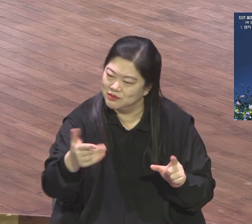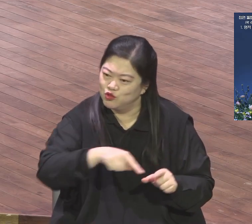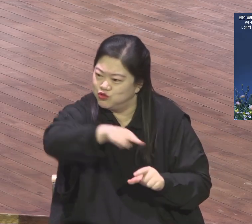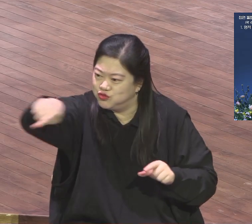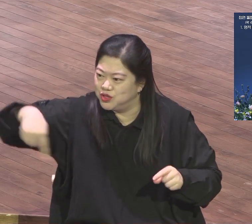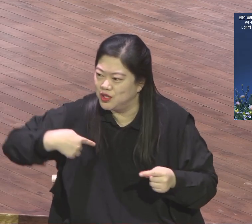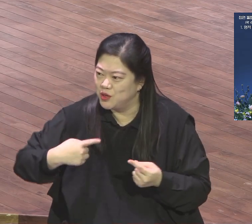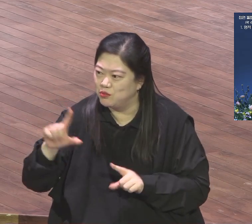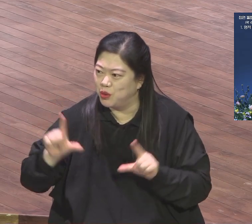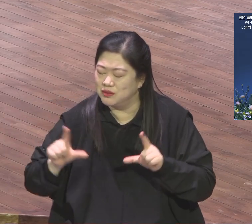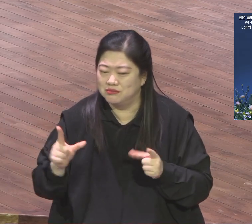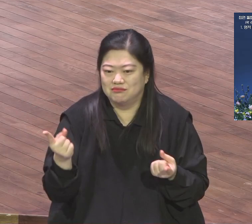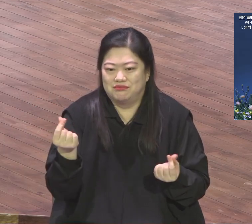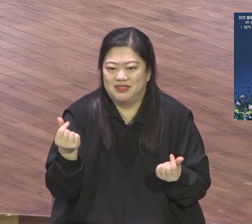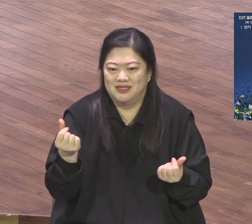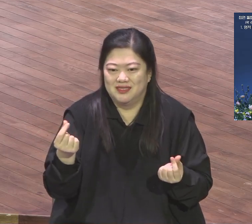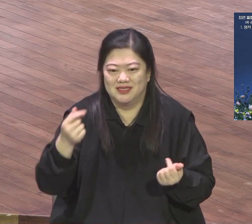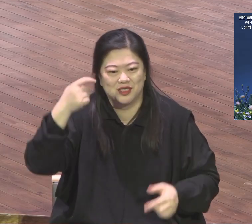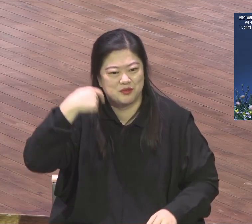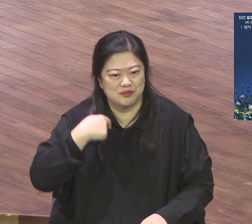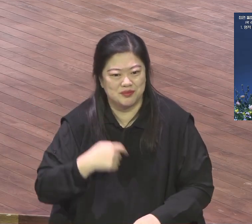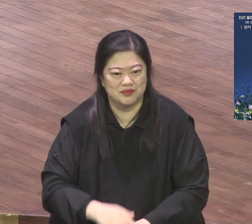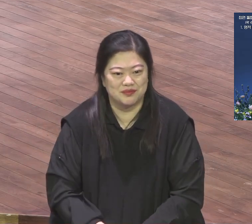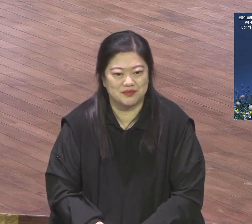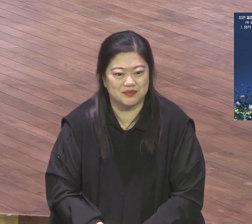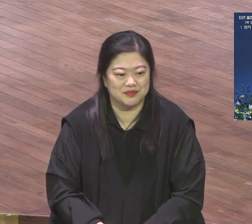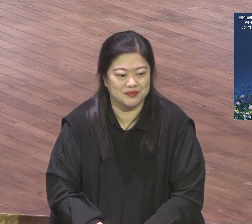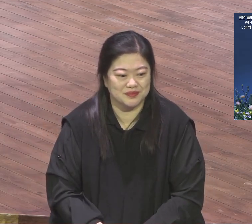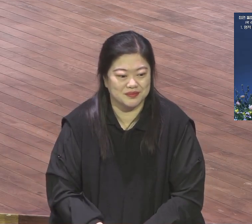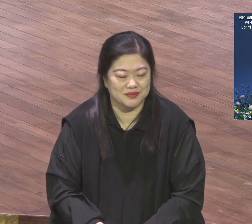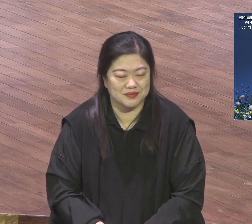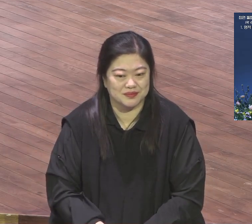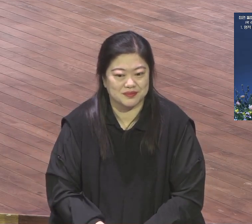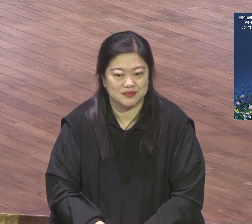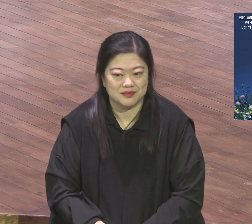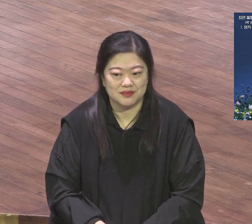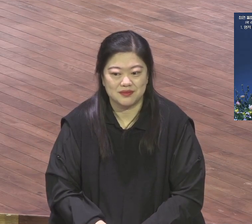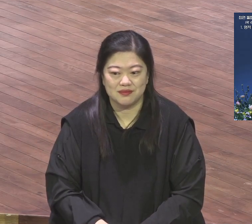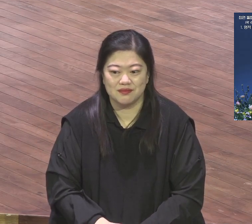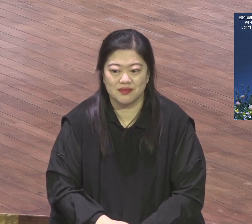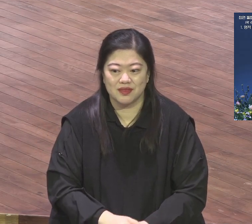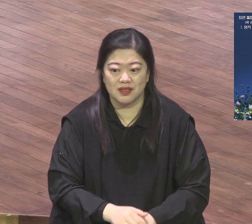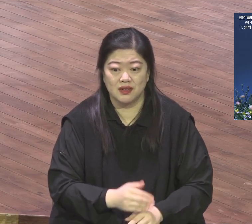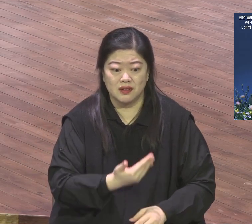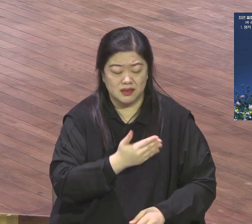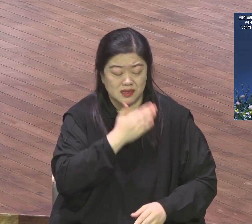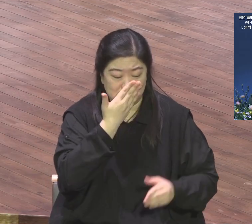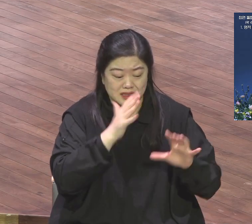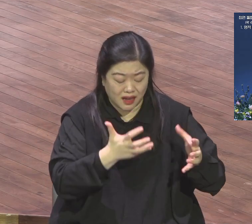얼마나 모세를 원망합니까? 이 원망한 조상들과 똑같아.